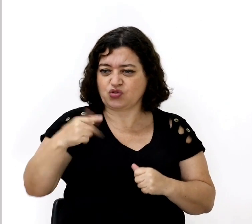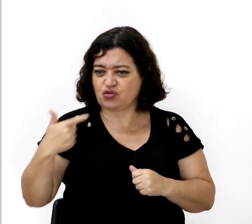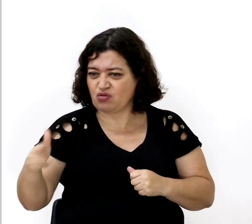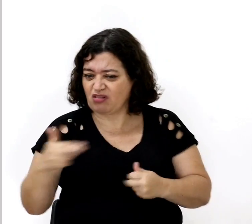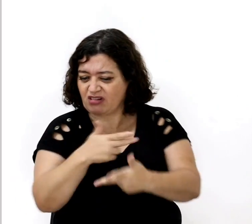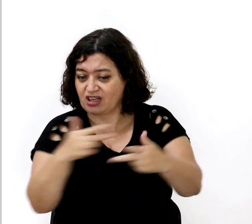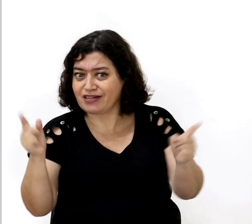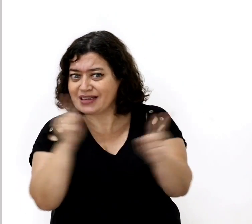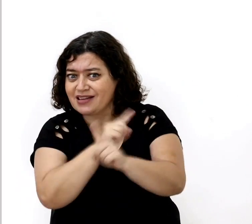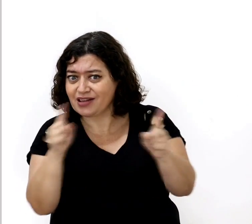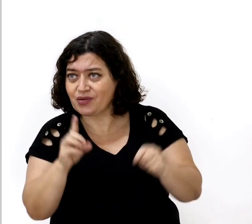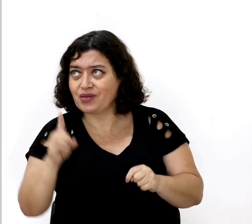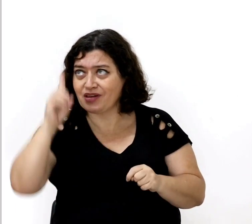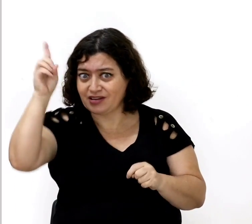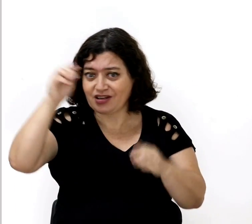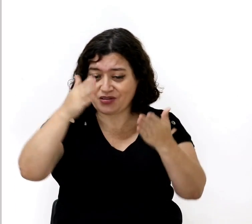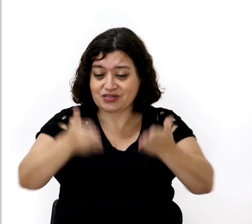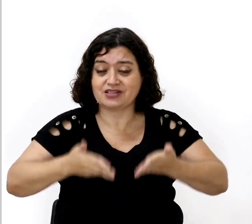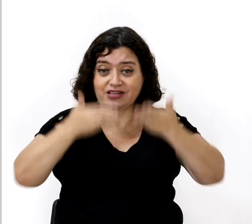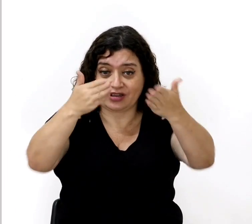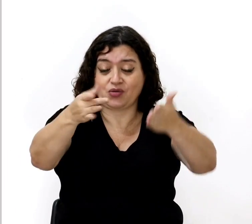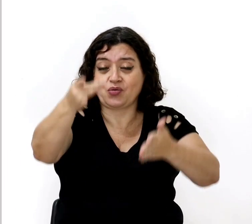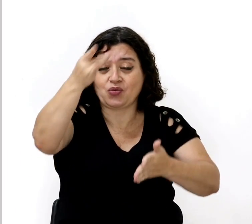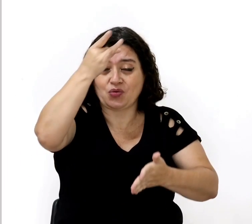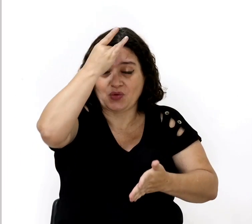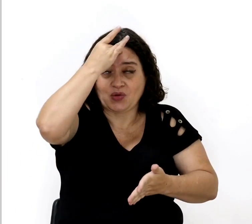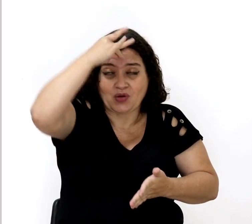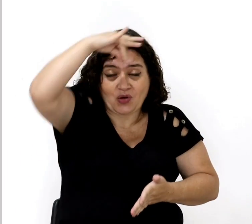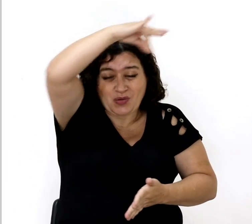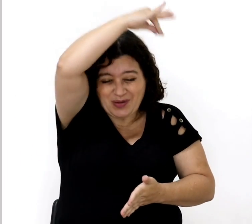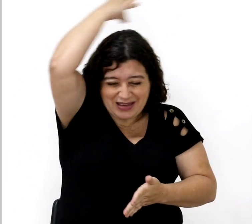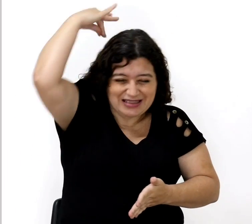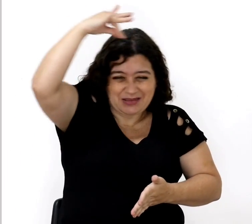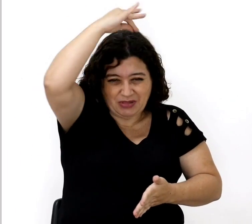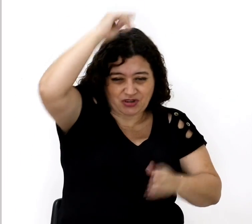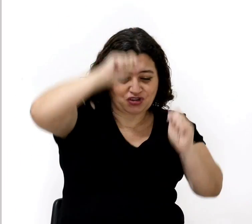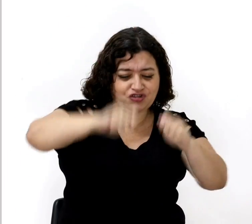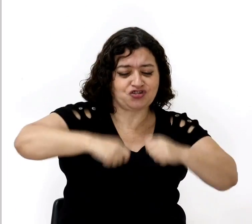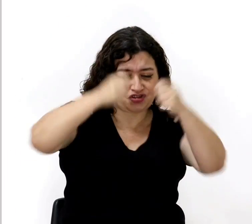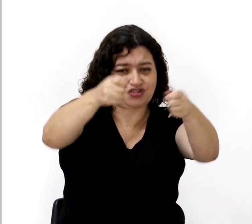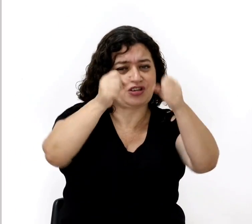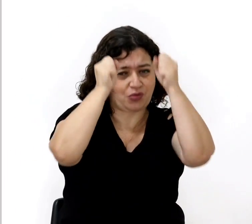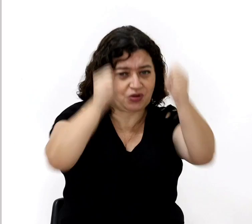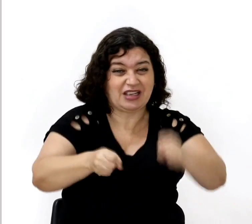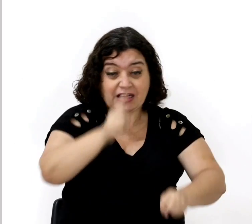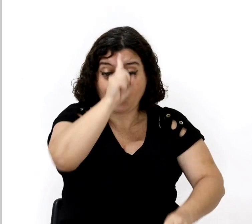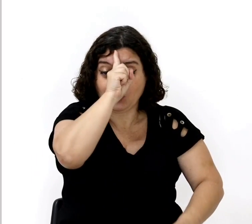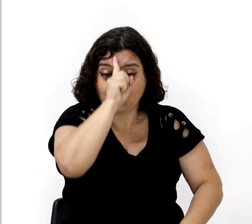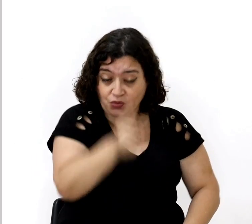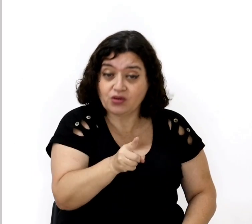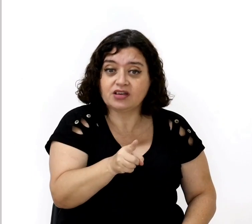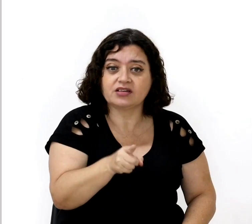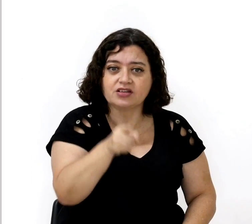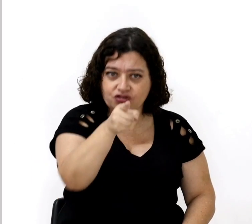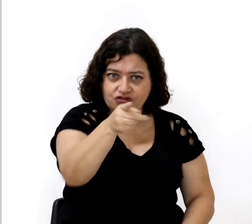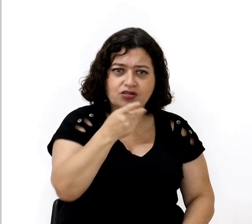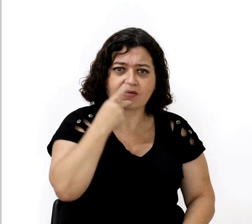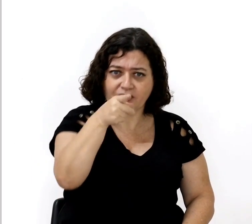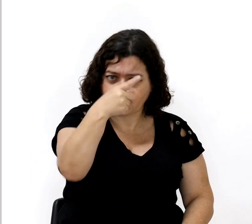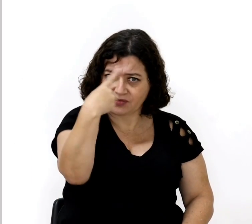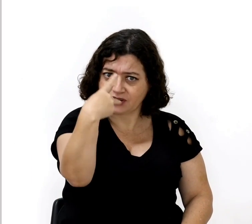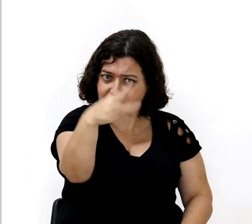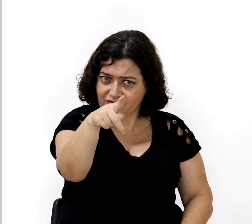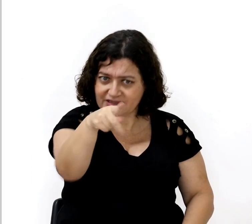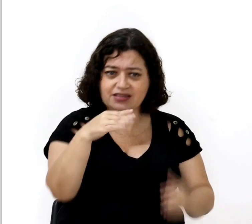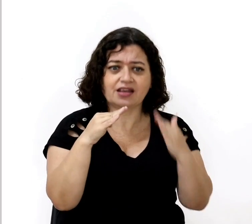outra coisa, né? Deus colocou sobre você o Espírito Santo, te deu poder, te deu autoridade. Eu falo com você de